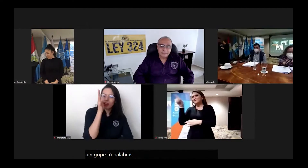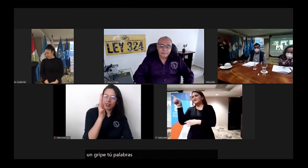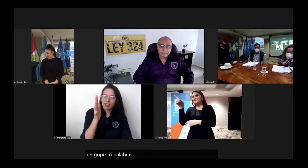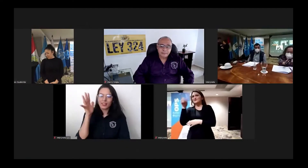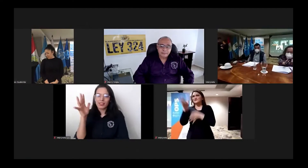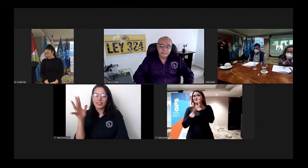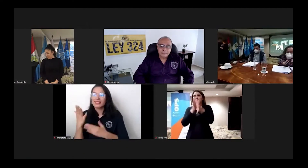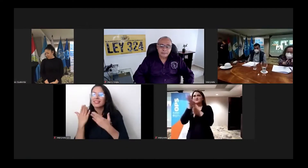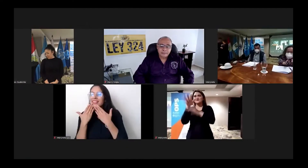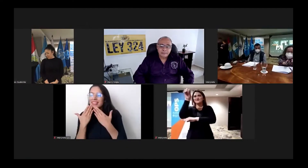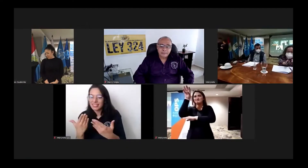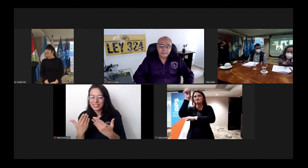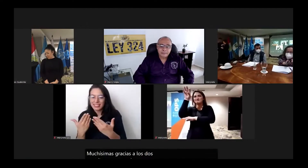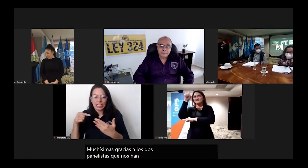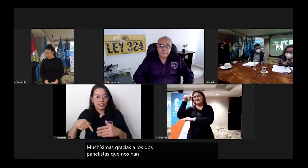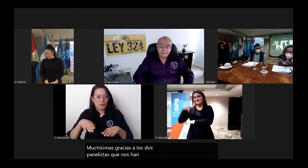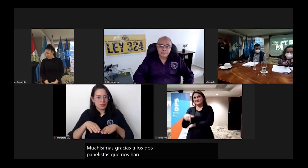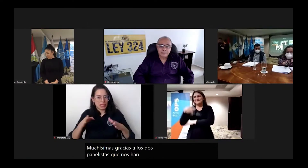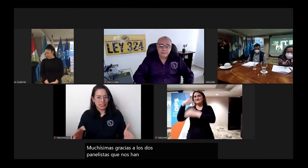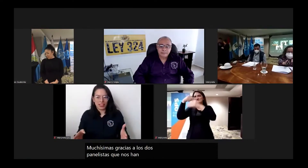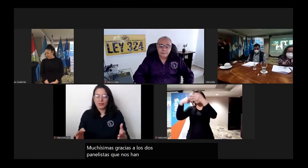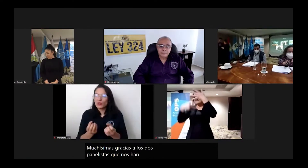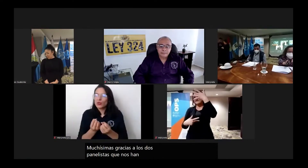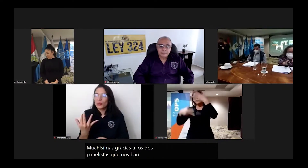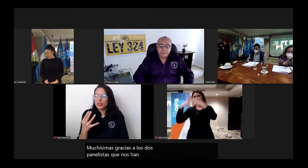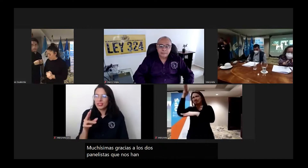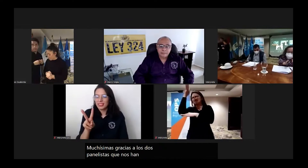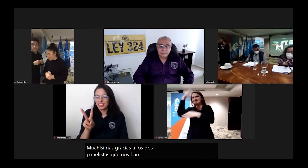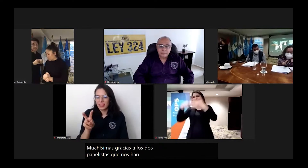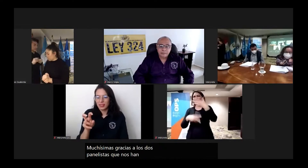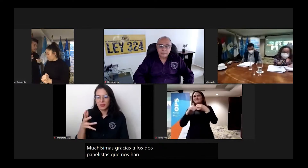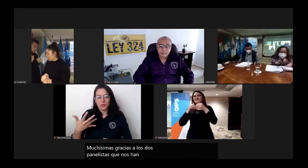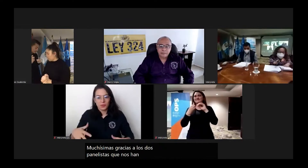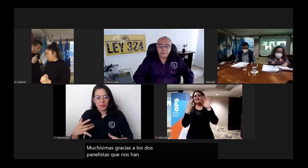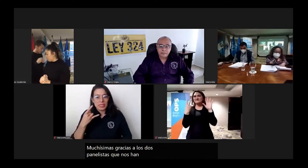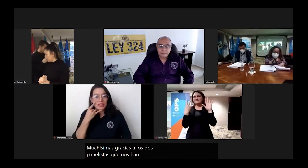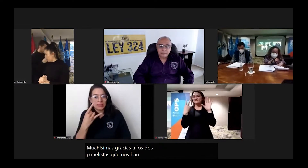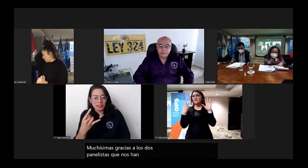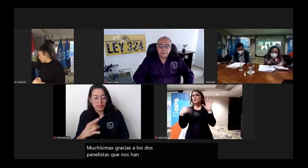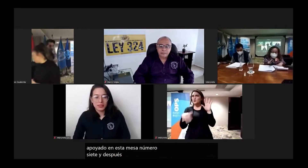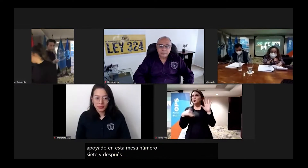apoyado en esta mesa número 7 de este panel. Interesante aspectos